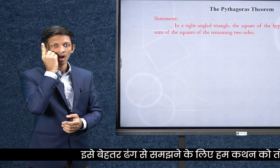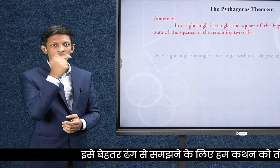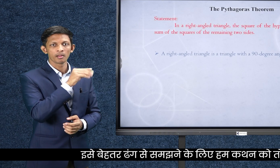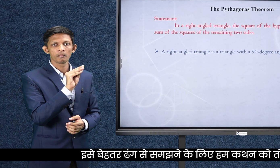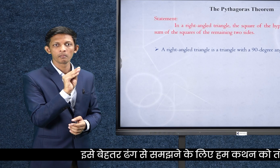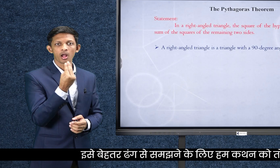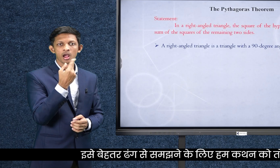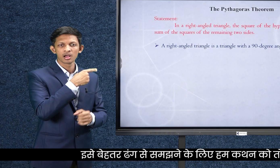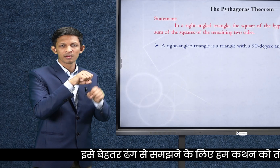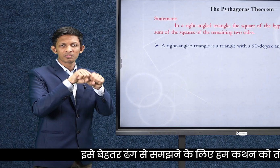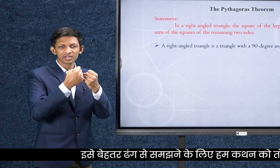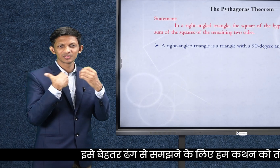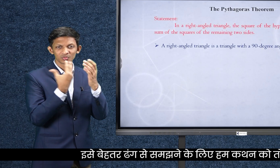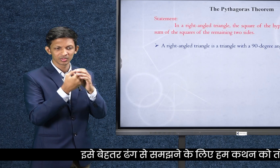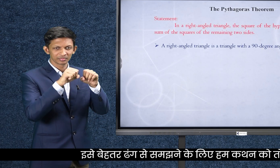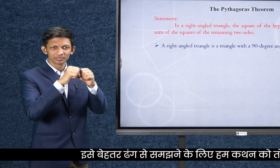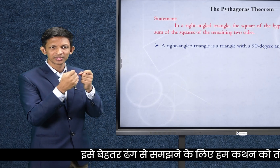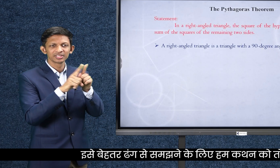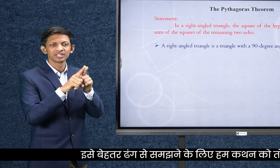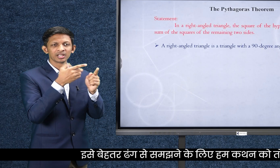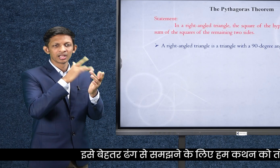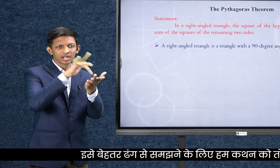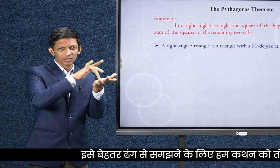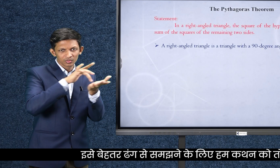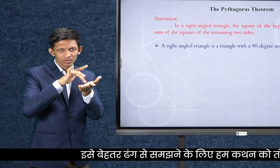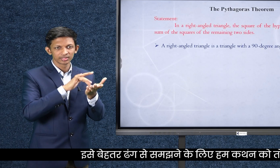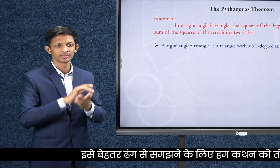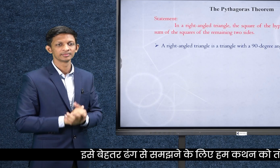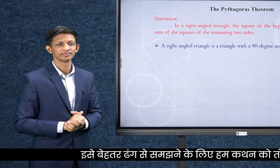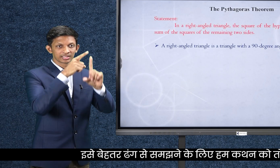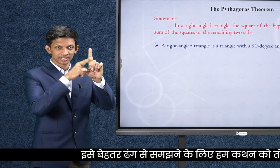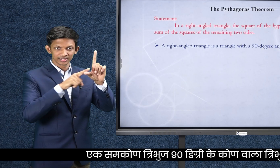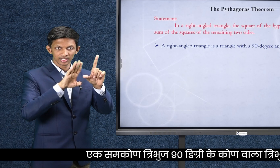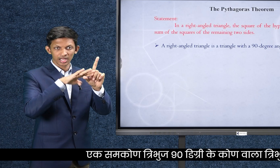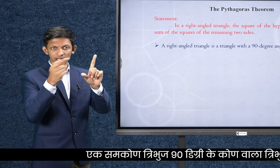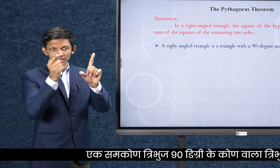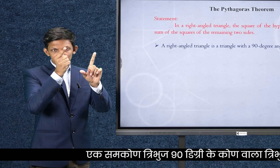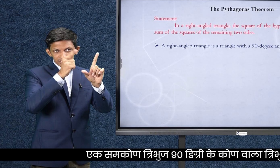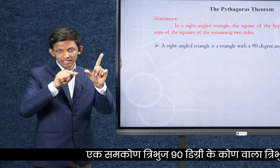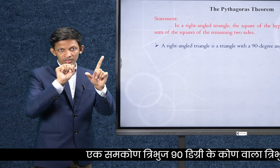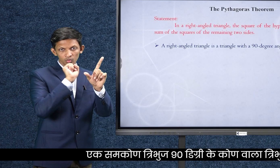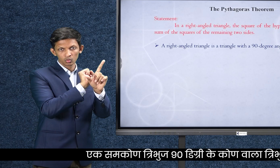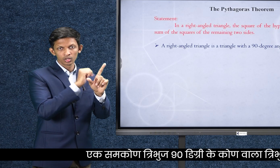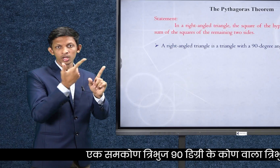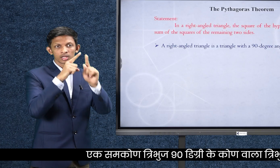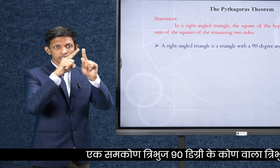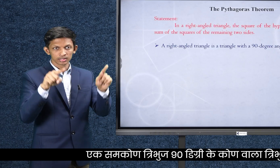इसे बेहतर ढंग से समझाने के लिए हम कथन तो तोड़ते हैं। एक समकोण त्रिभुज 90 डिग्री के